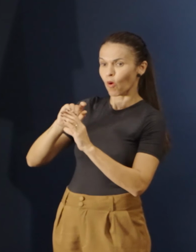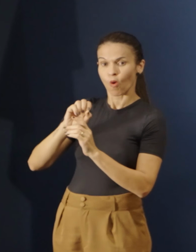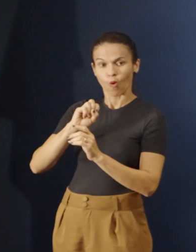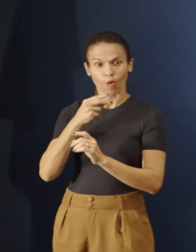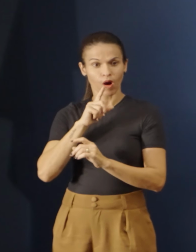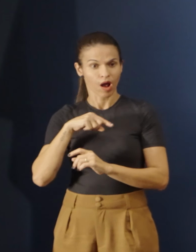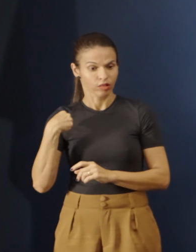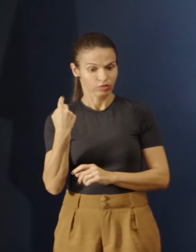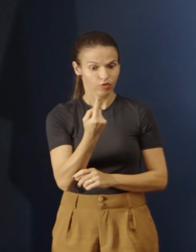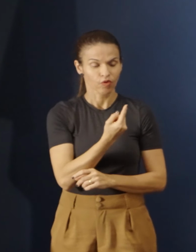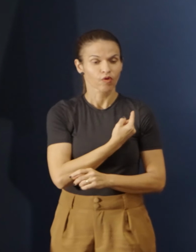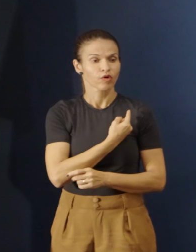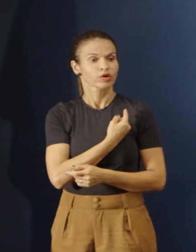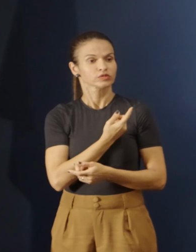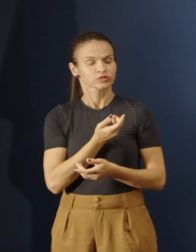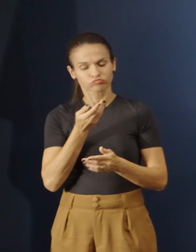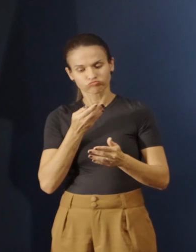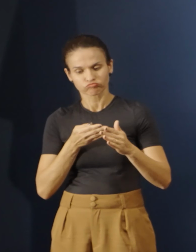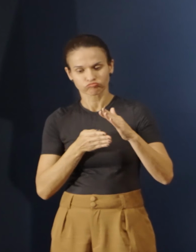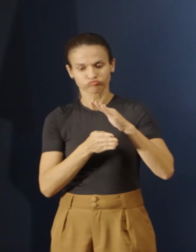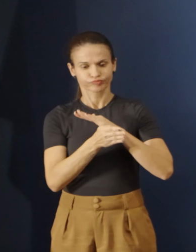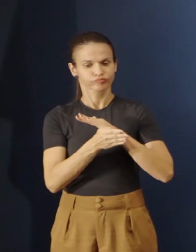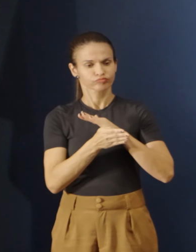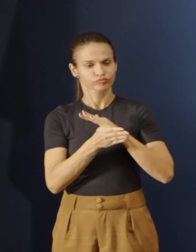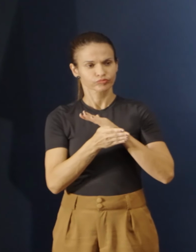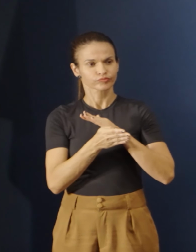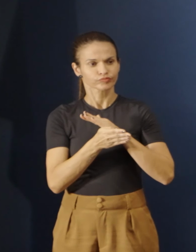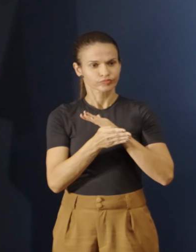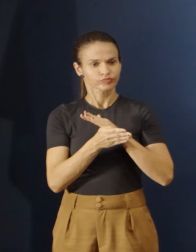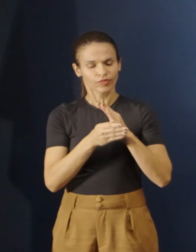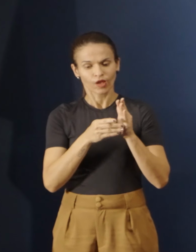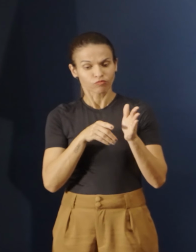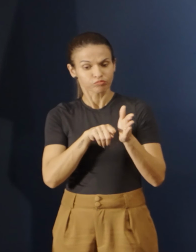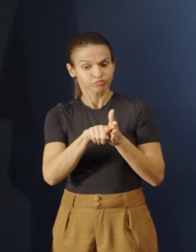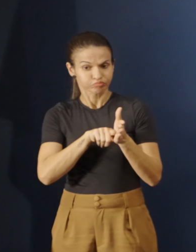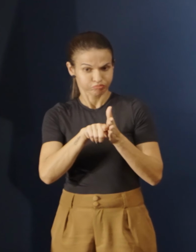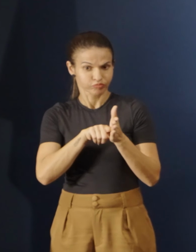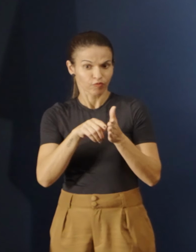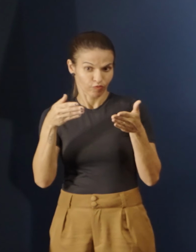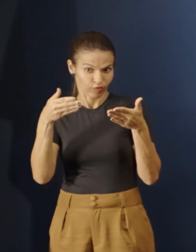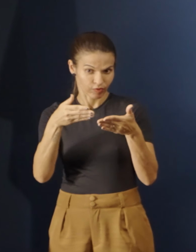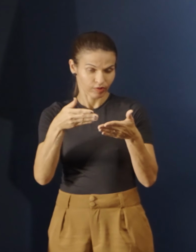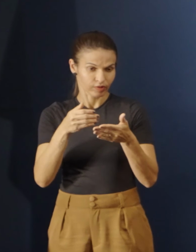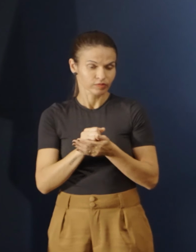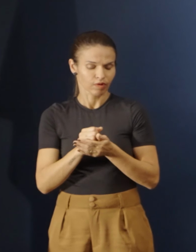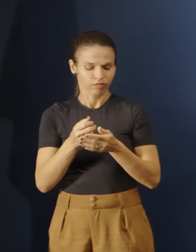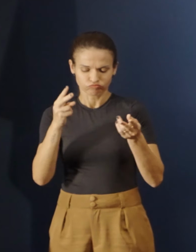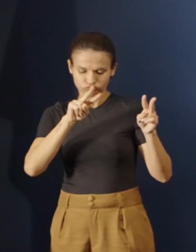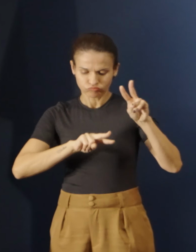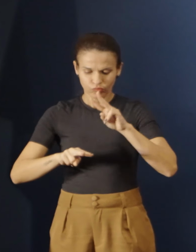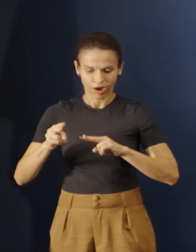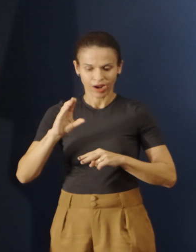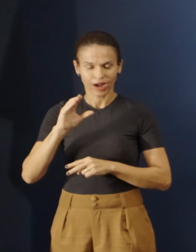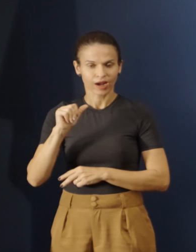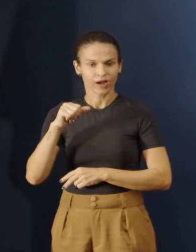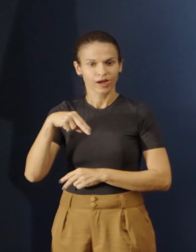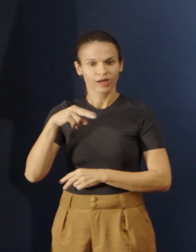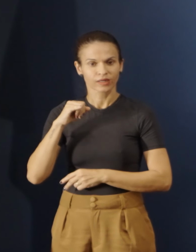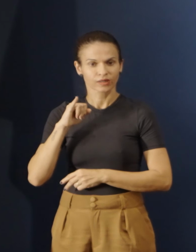que vamos lá e adentramos no arquivo, especialmente quando a gente está na pesquisa. Reavaliando o cânone, a questão de